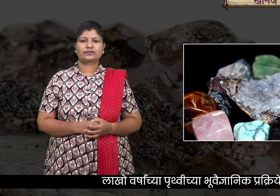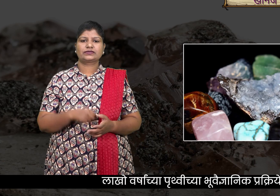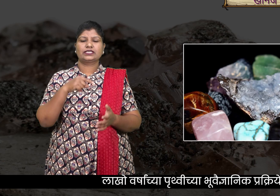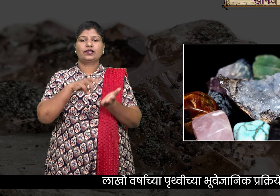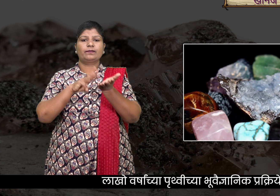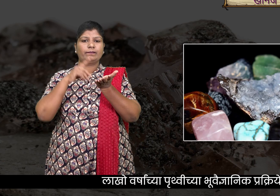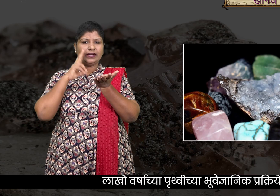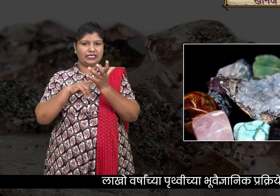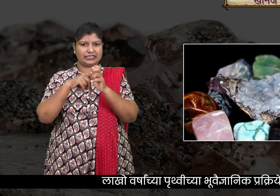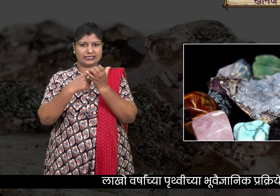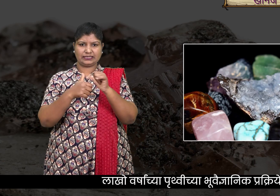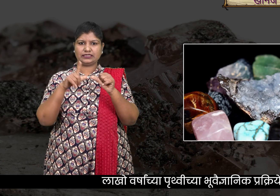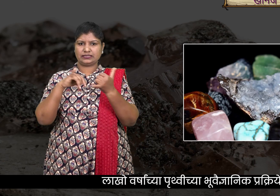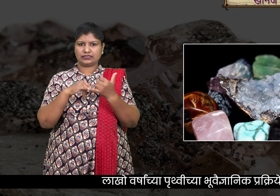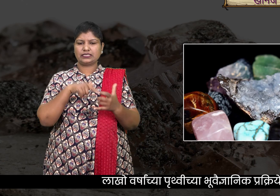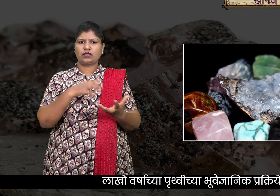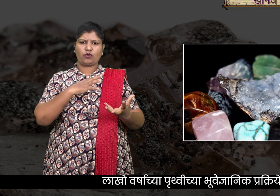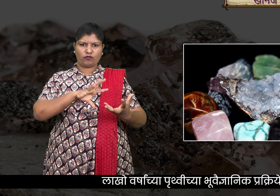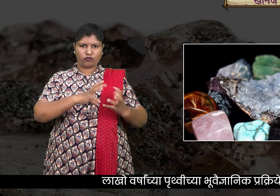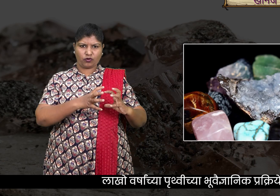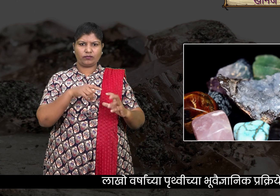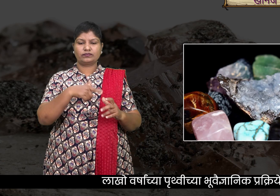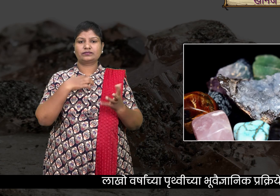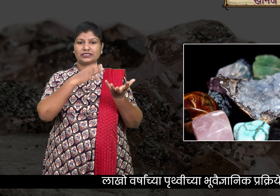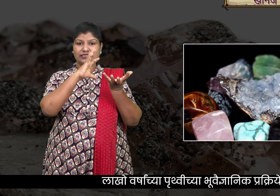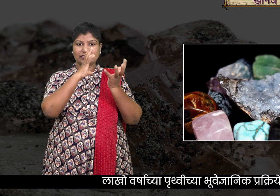लाखो वर्षांच्या पृथ्वीच्या भूवैज्ञानिक प्रक्रियेमुळे